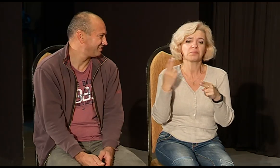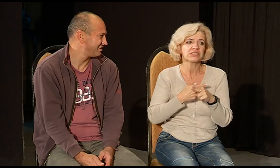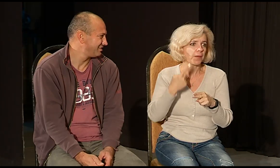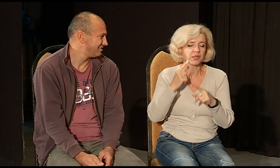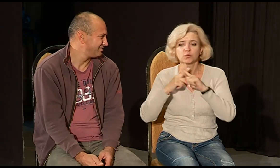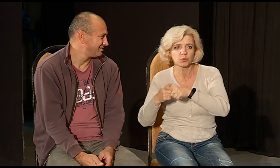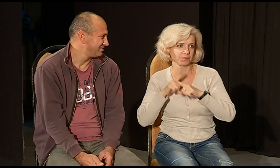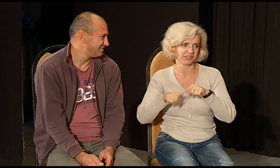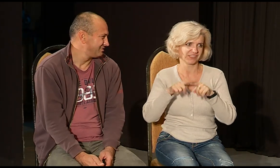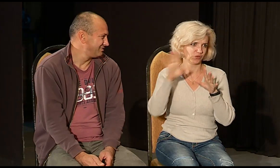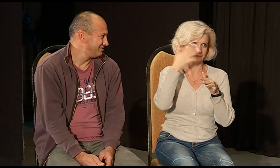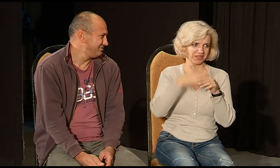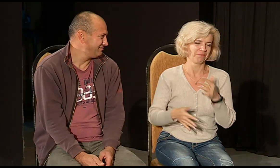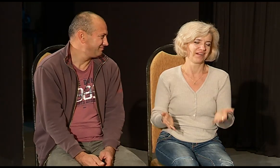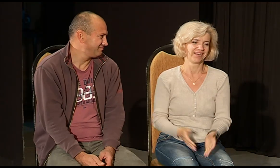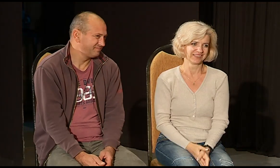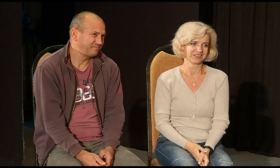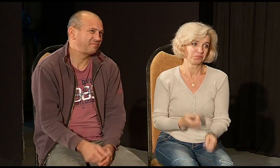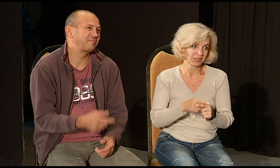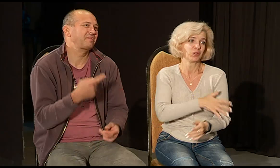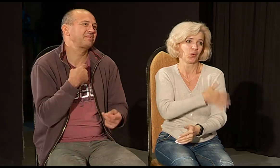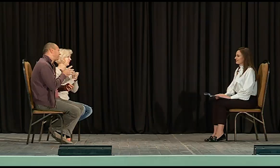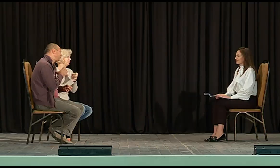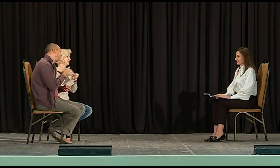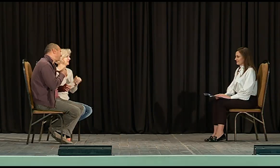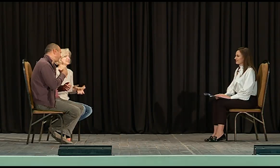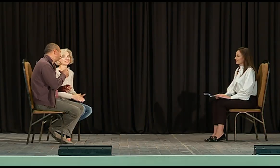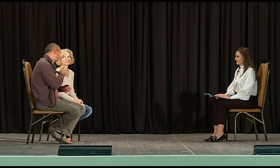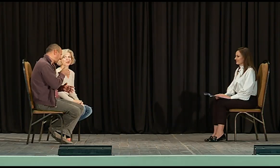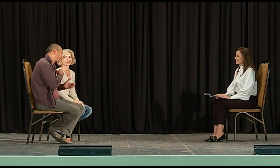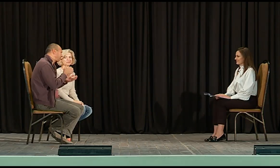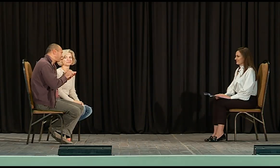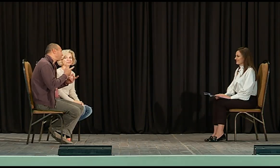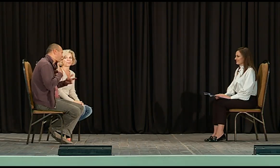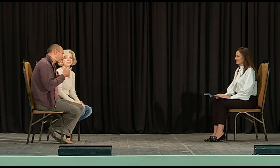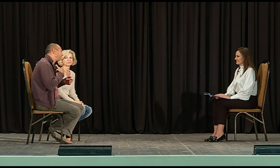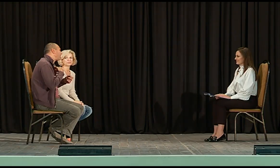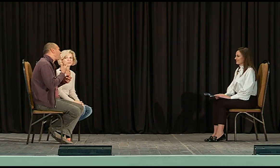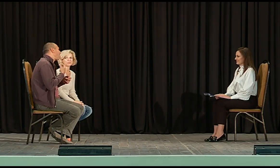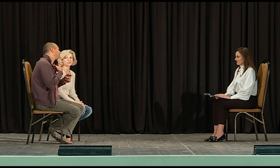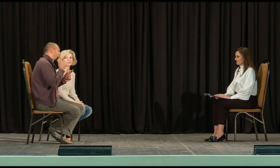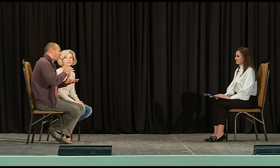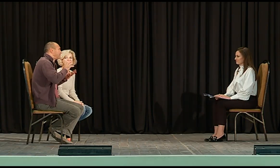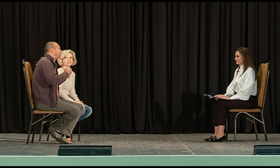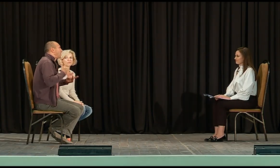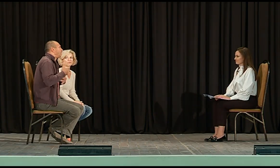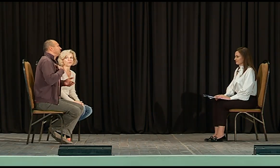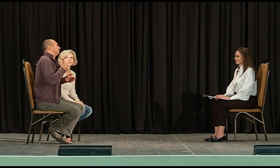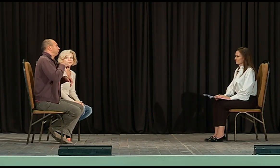svădit. Știm ce dau. Inesa și-o ales miserie, da, mă, ea ca s-o regăsit aici în Casa de Cultură, dar